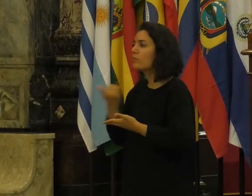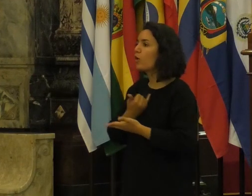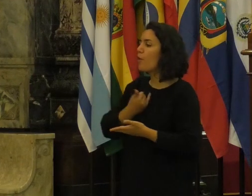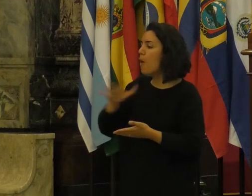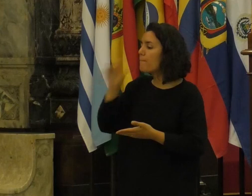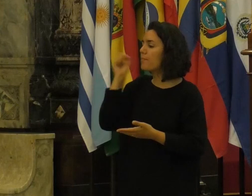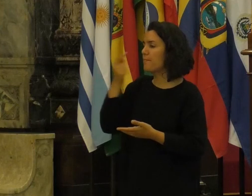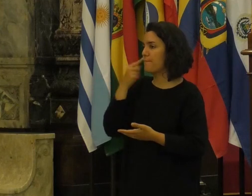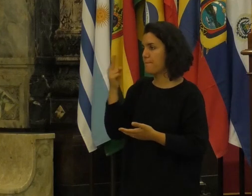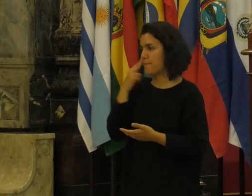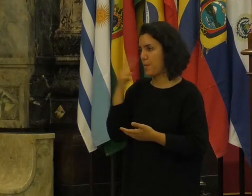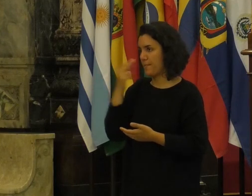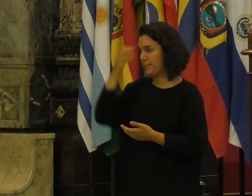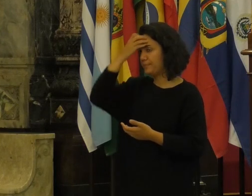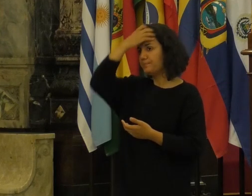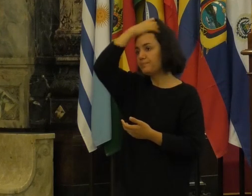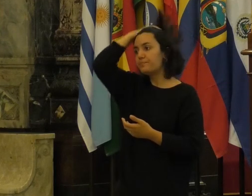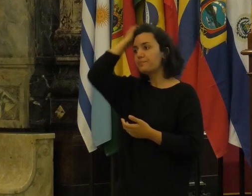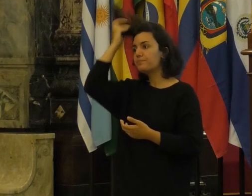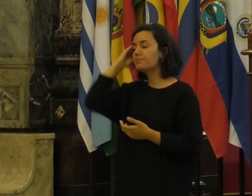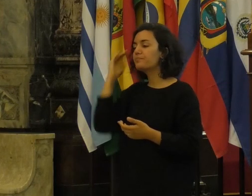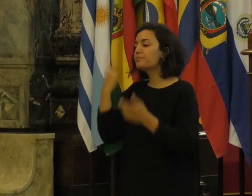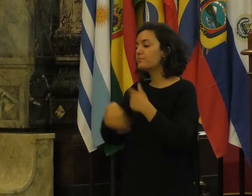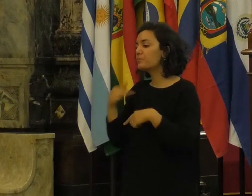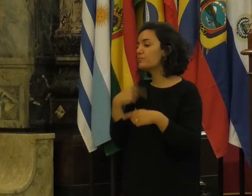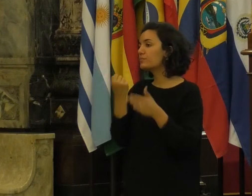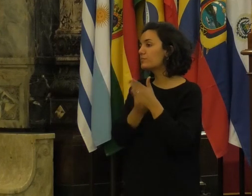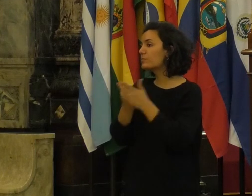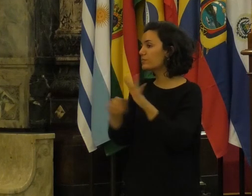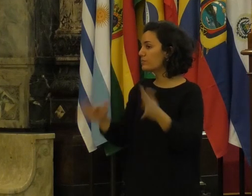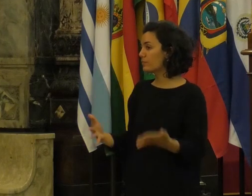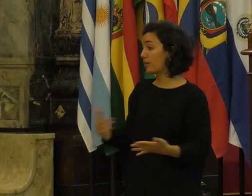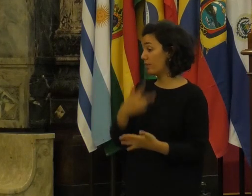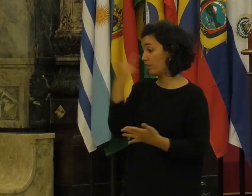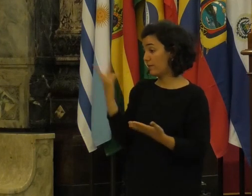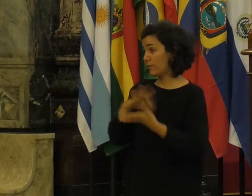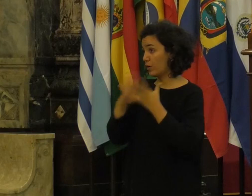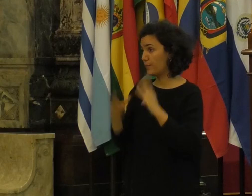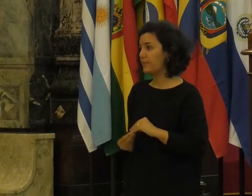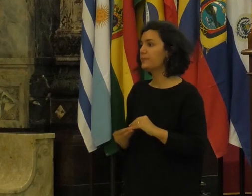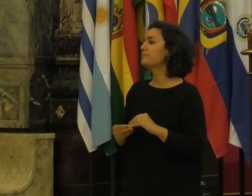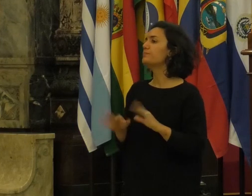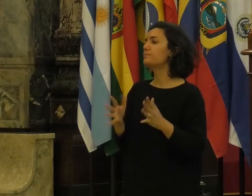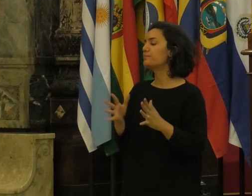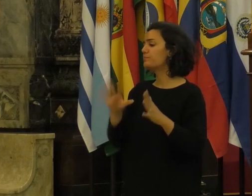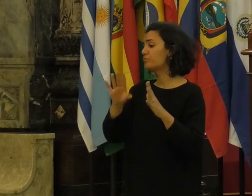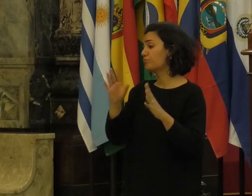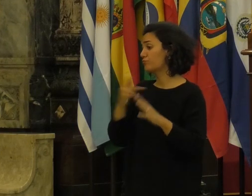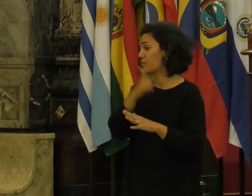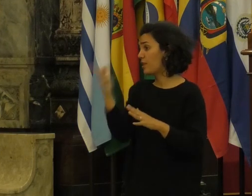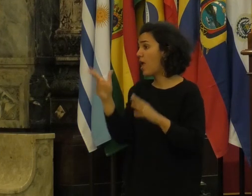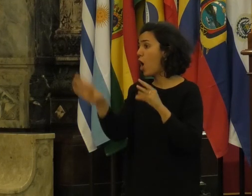problemas. Creo que el desafío viene de tres lados, que son los siguientes, son complementarios.